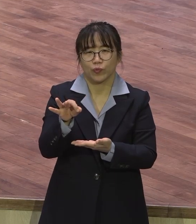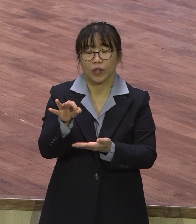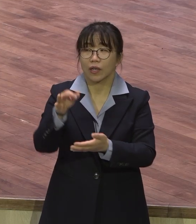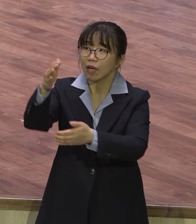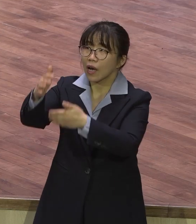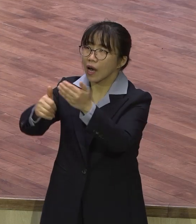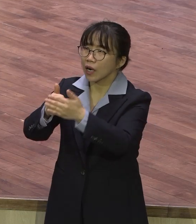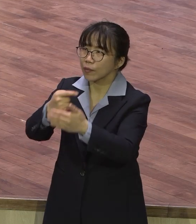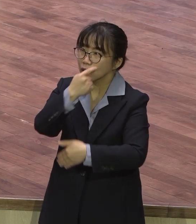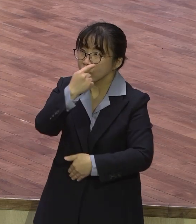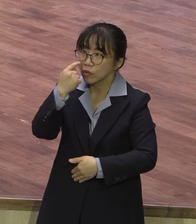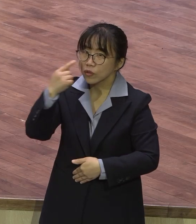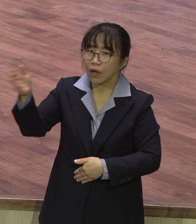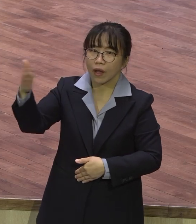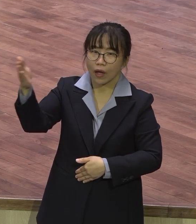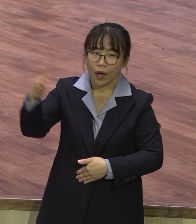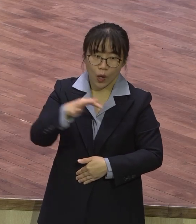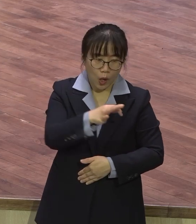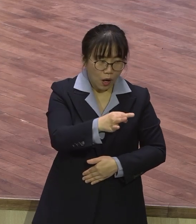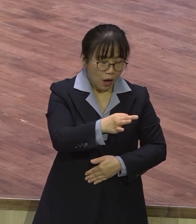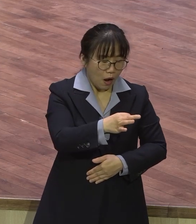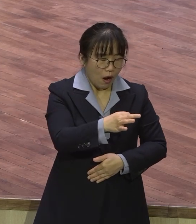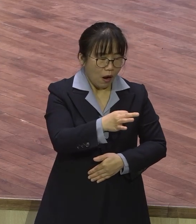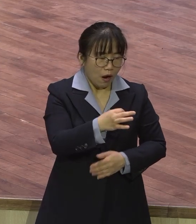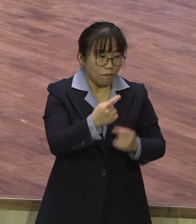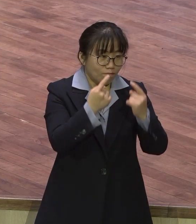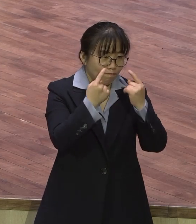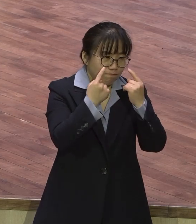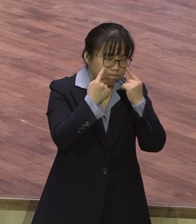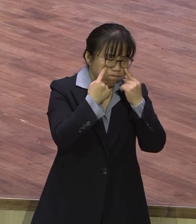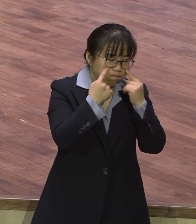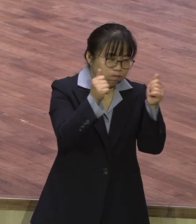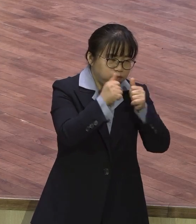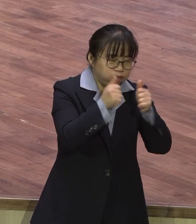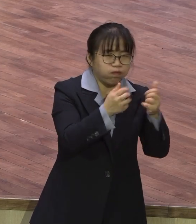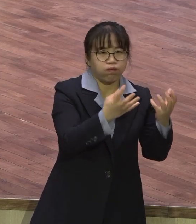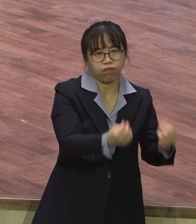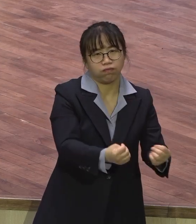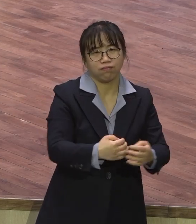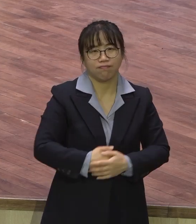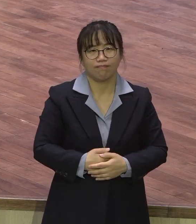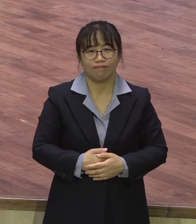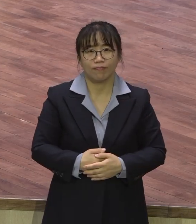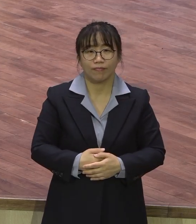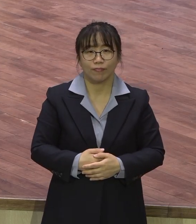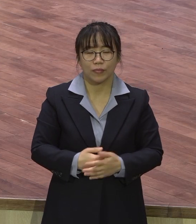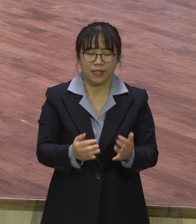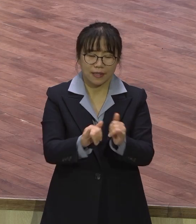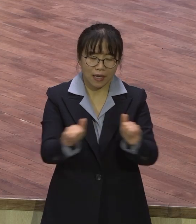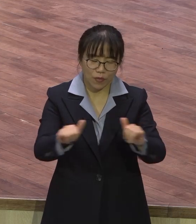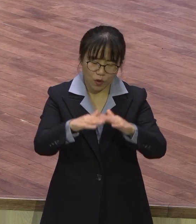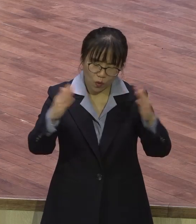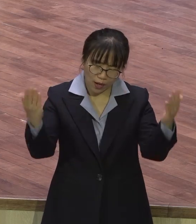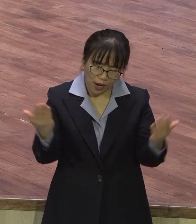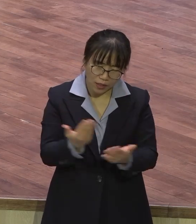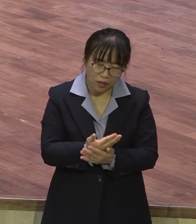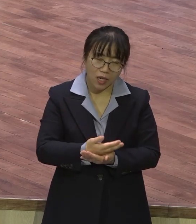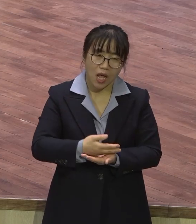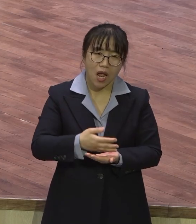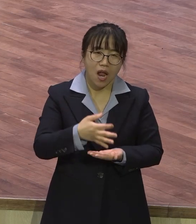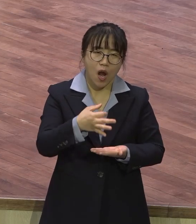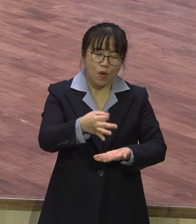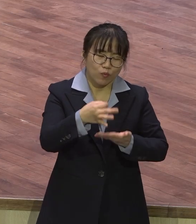보여요 물질은 눈에 보여요 얼마나 물질을 우선시하는 삶을 살고 있는지 예수님은